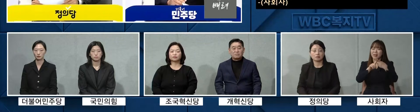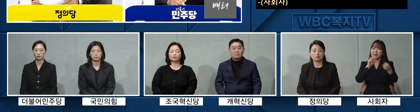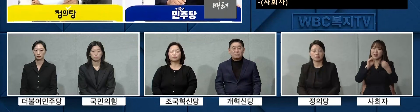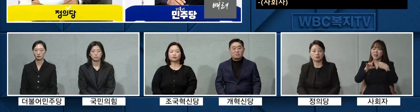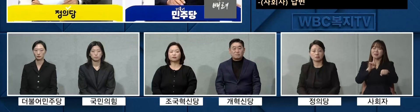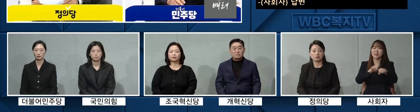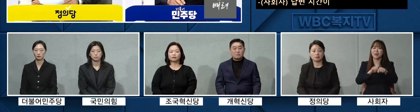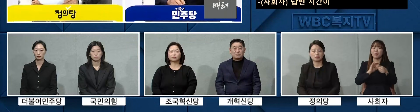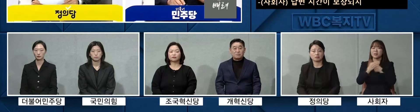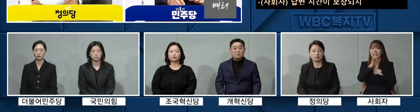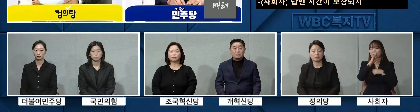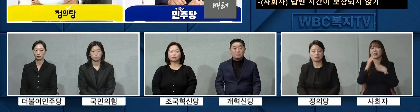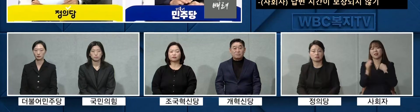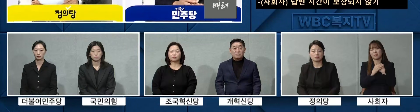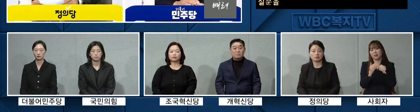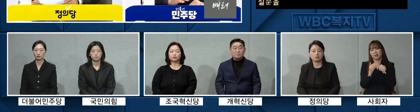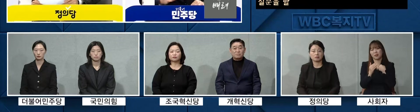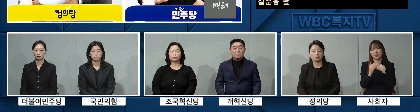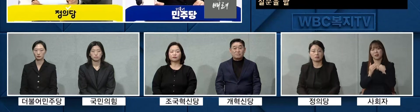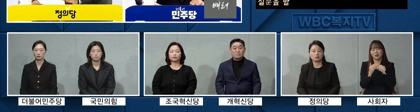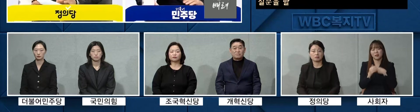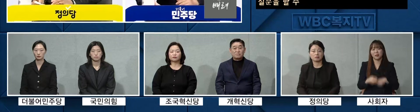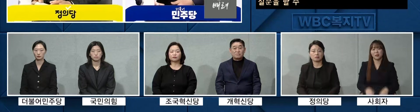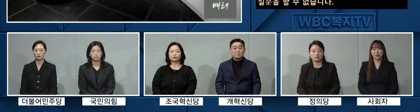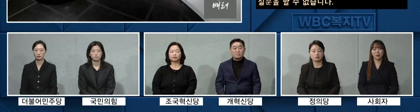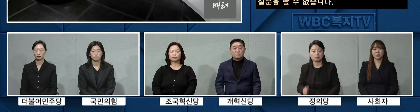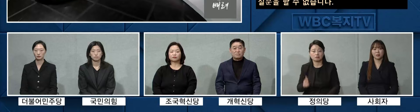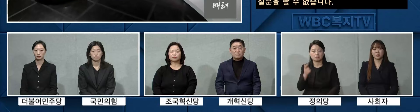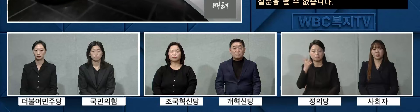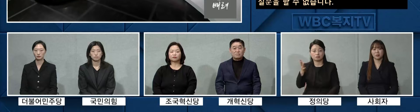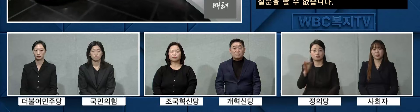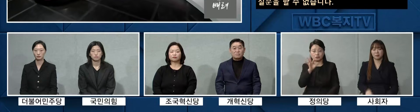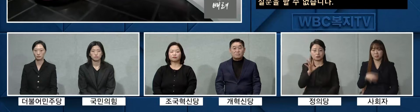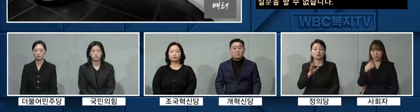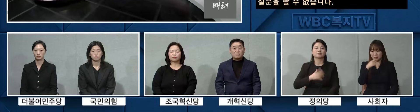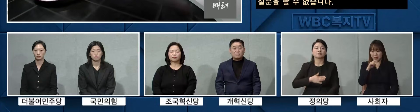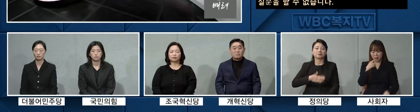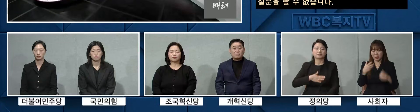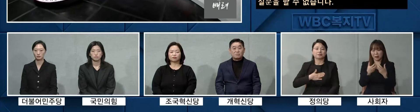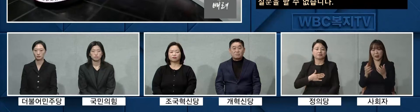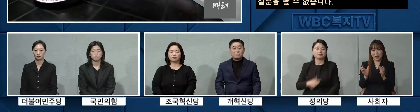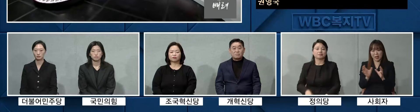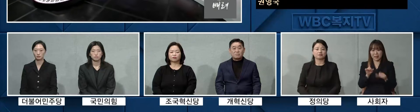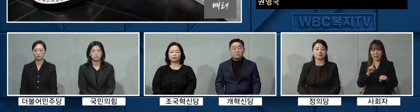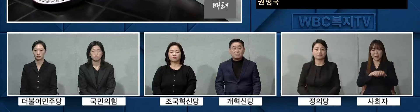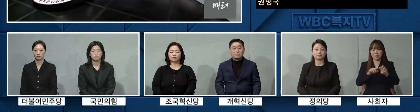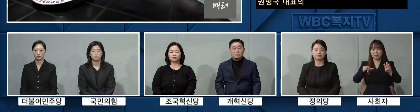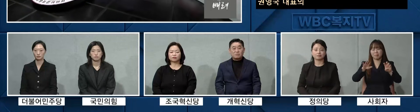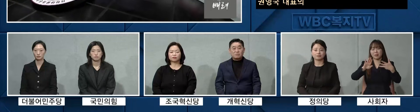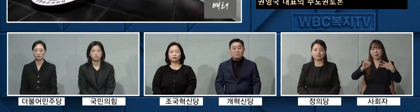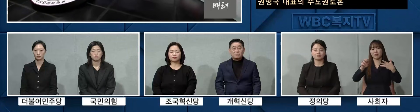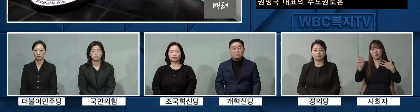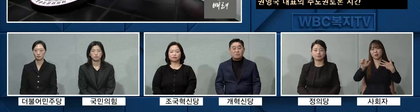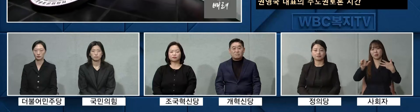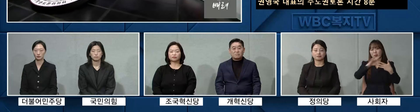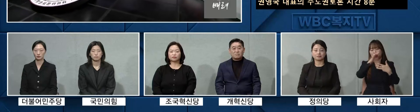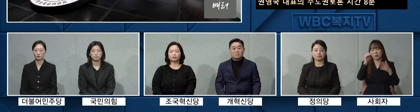할 수 없습니다. 예, 권영국 대표의 주도권 토론 시간 8분 30초 모두 사용하셨습니다.